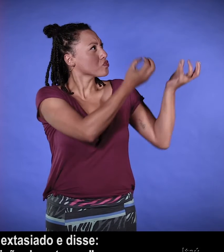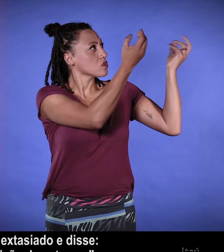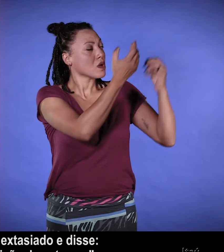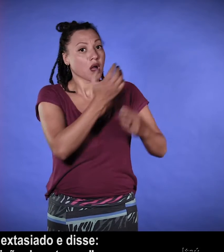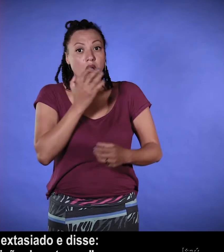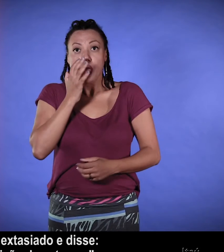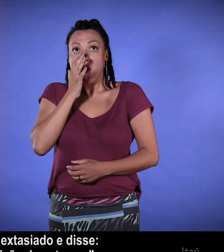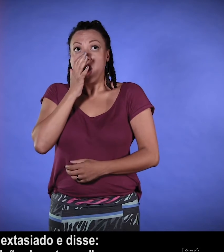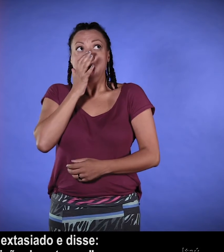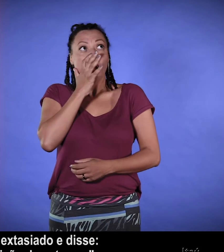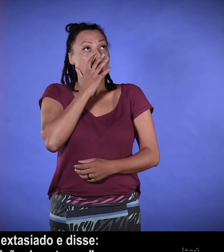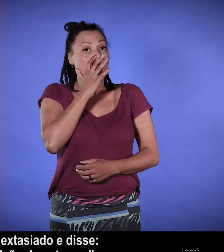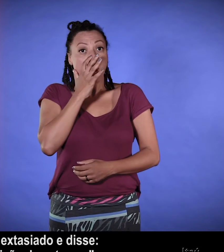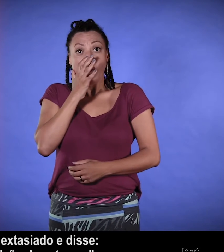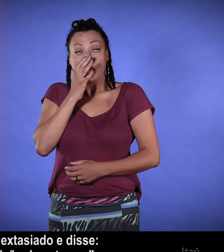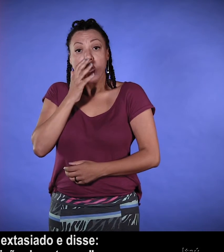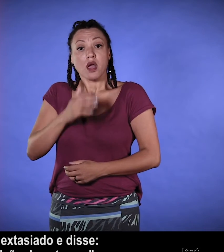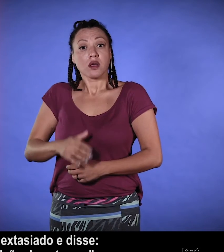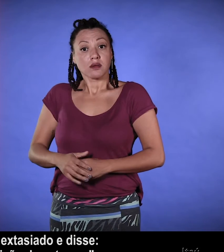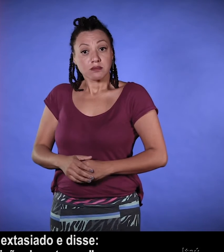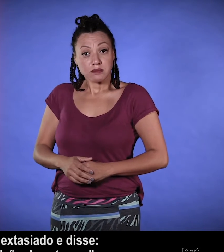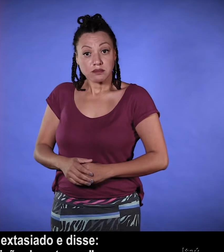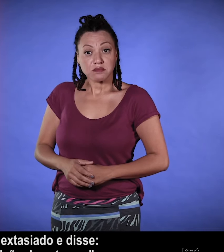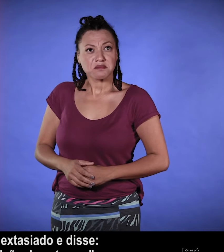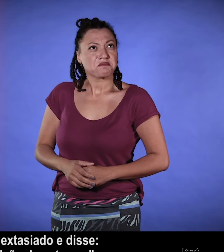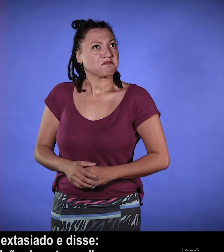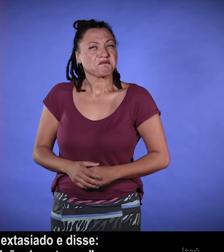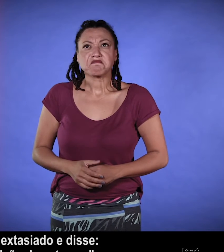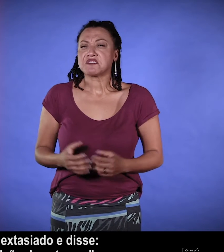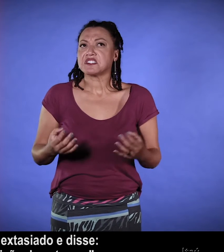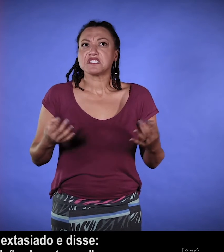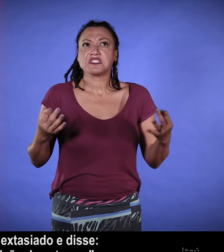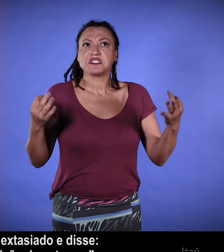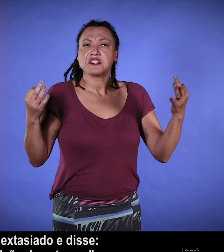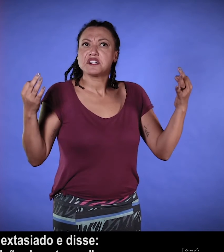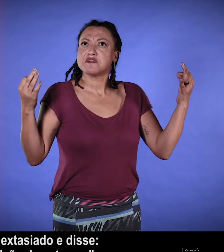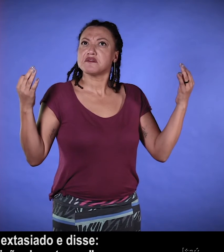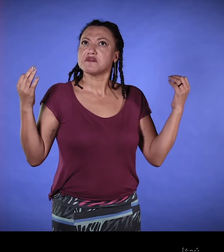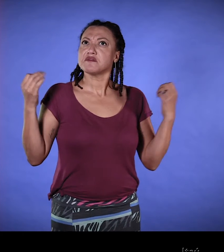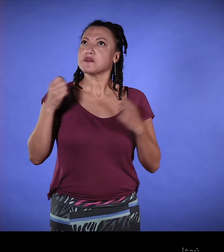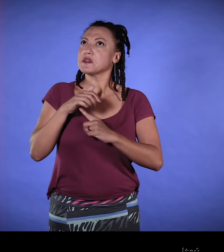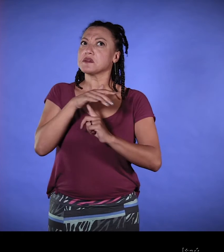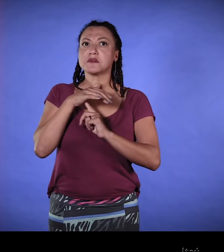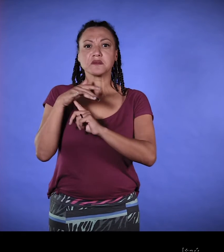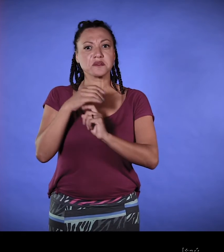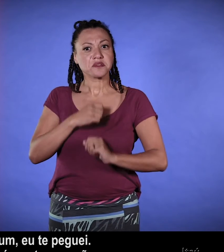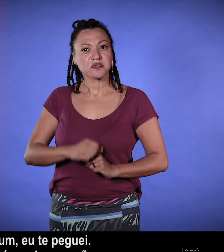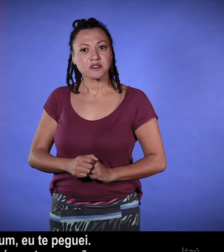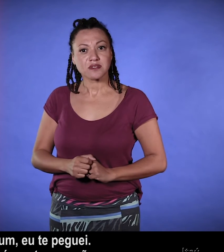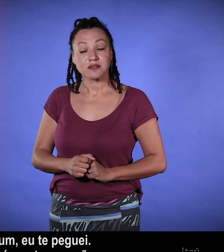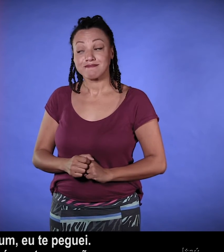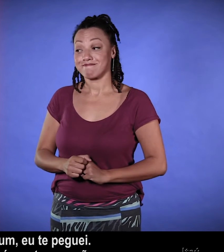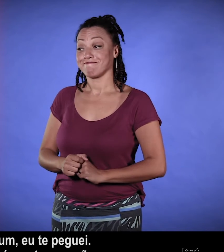Aí o Salomão ficou extasiado e disse: mas incrível a paixão da natureza.